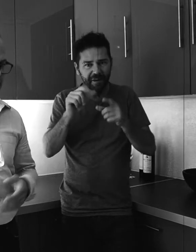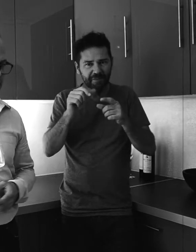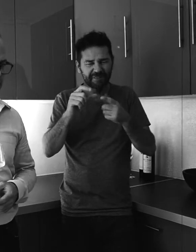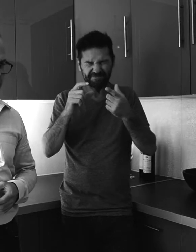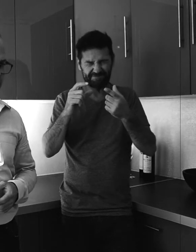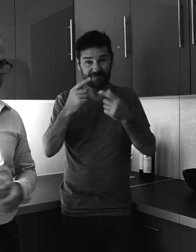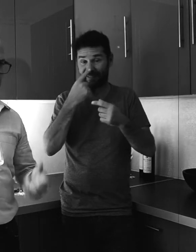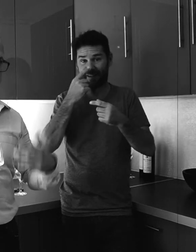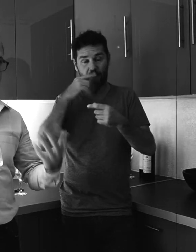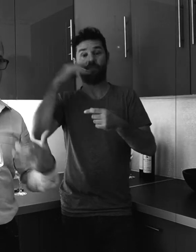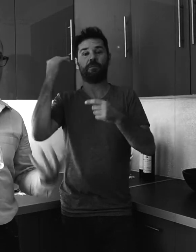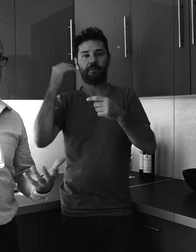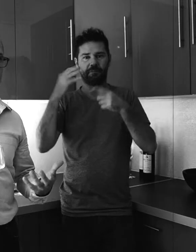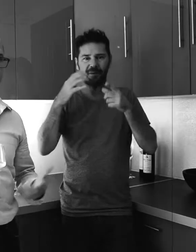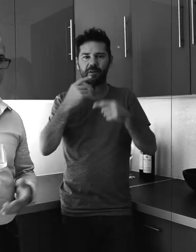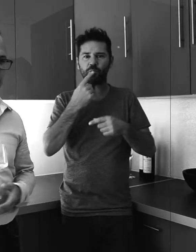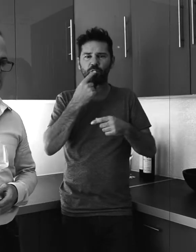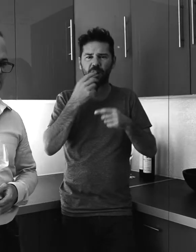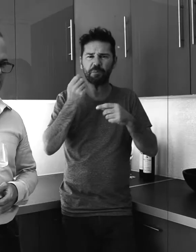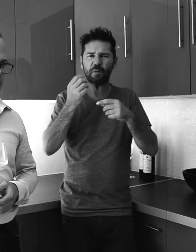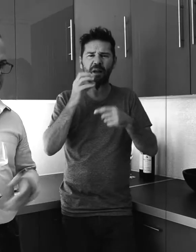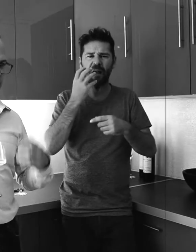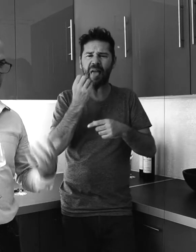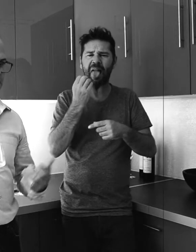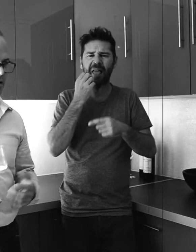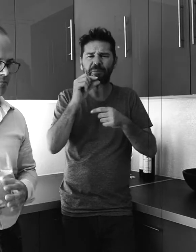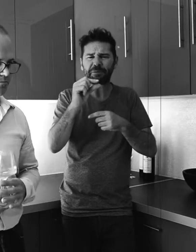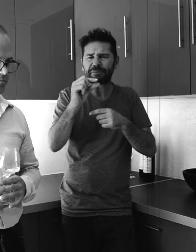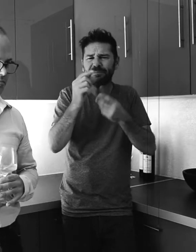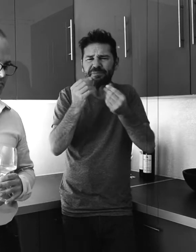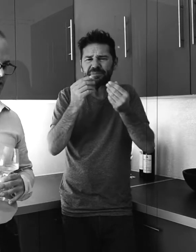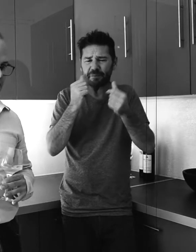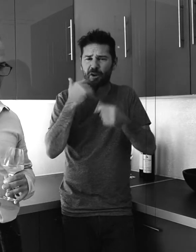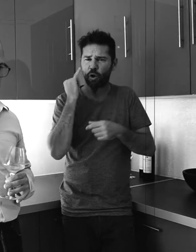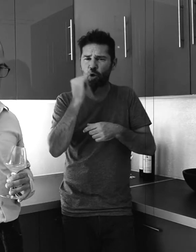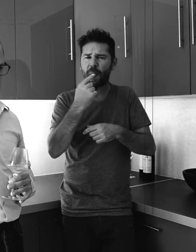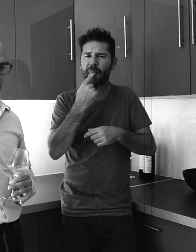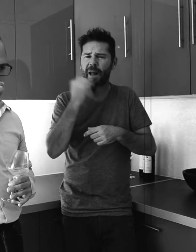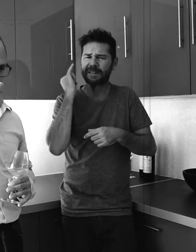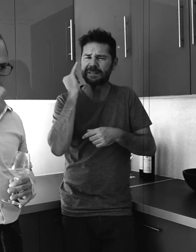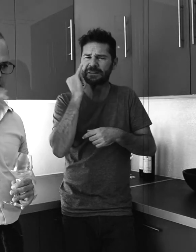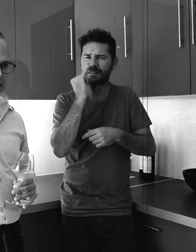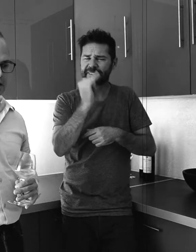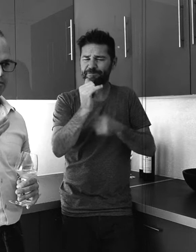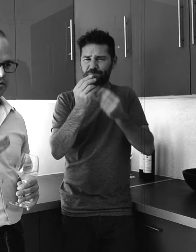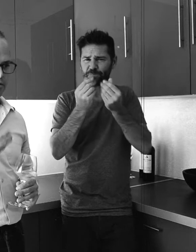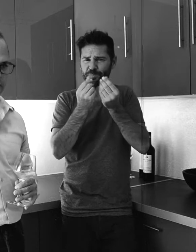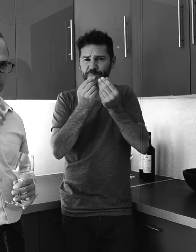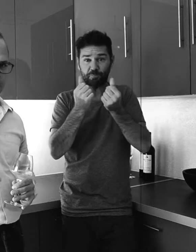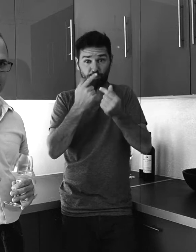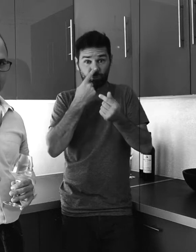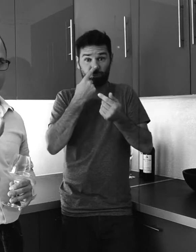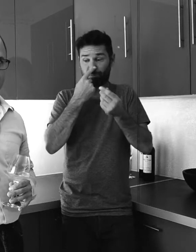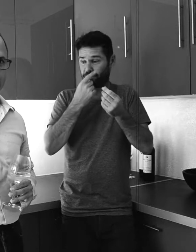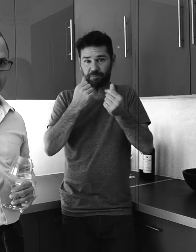qu'au nez, c'est que c'est accompagné d'une certaine amertume qui est assez persistante, et on a vraiment l'impression